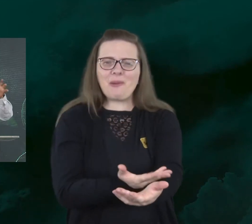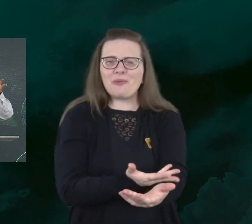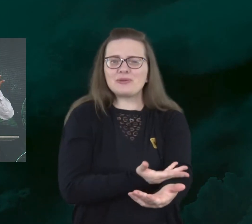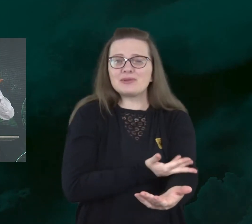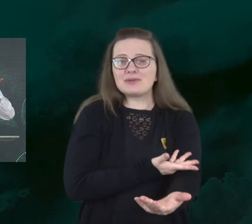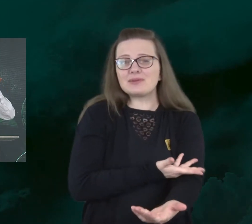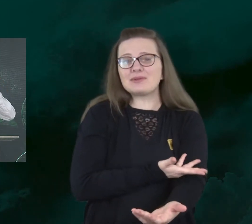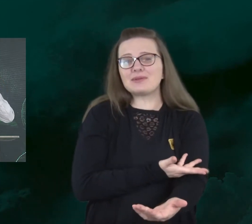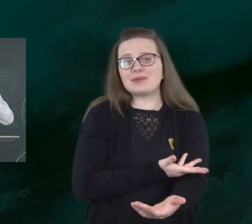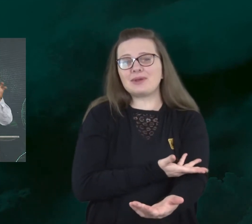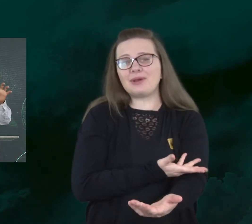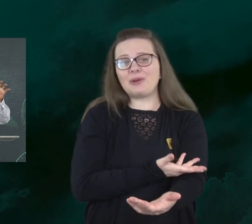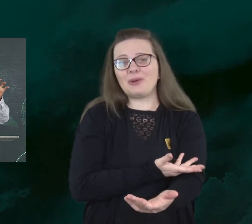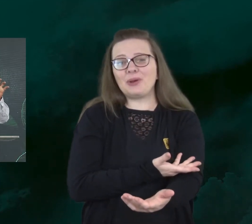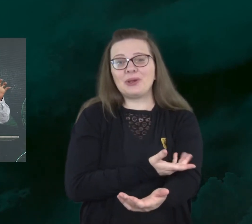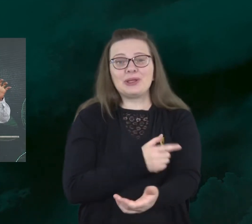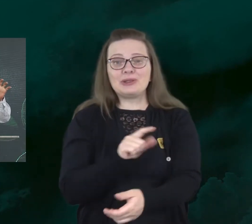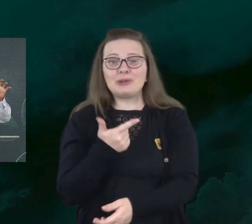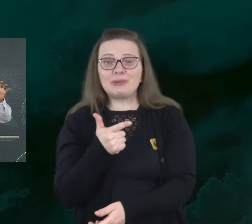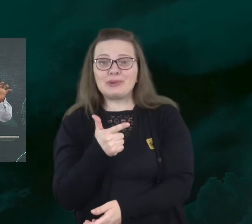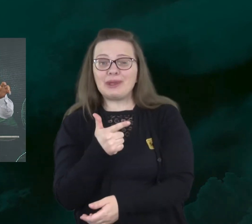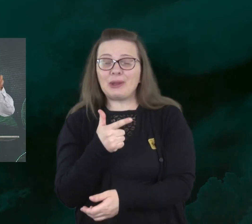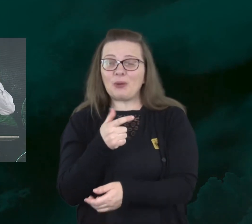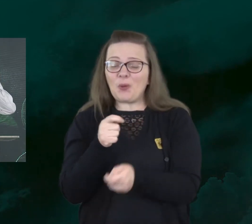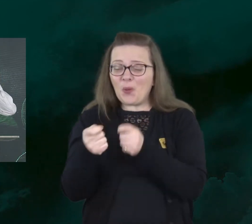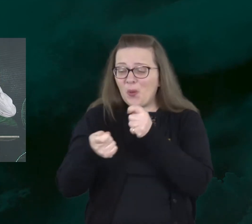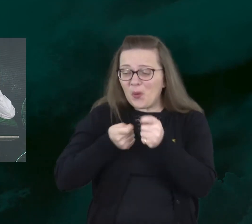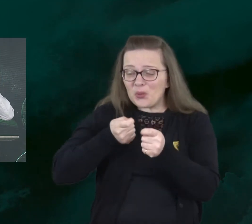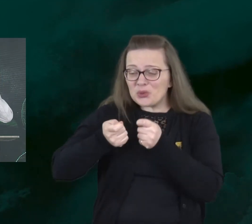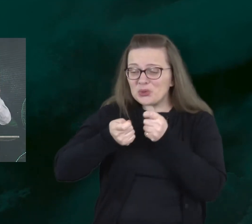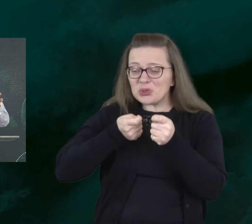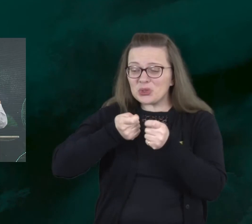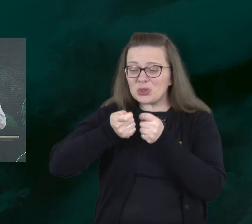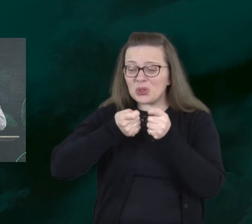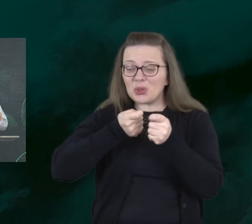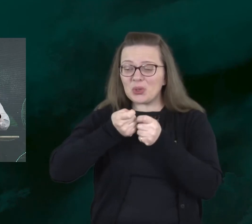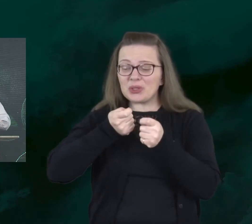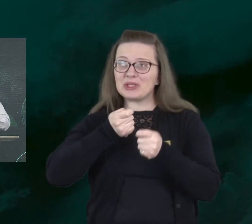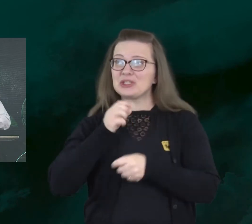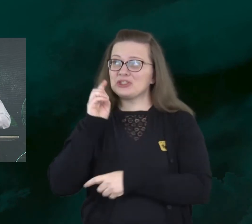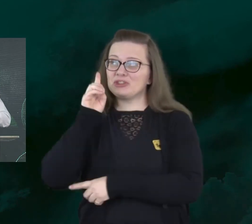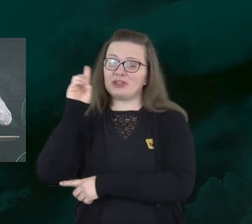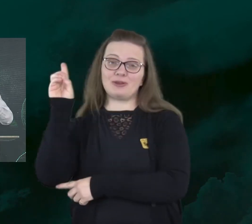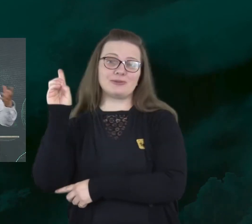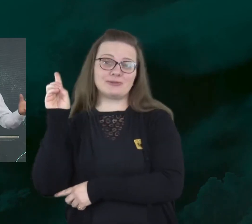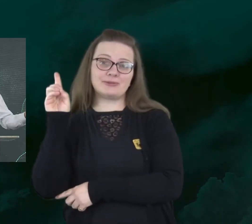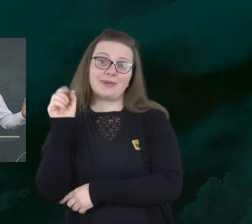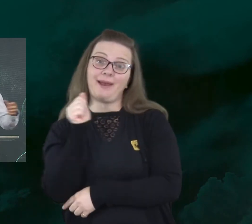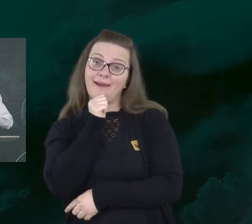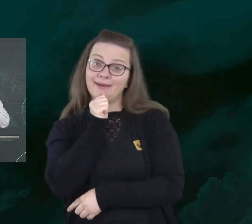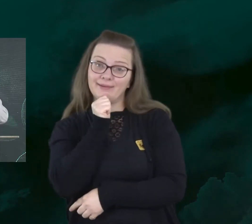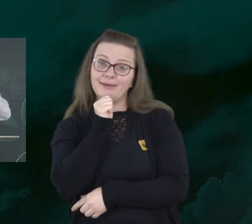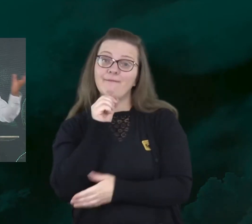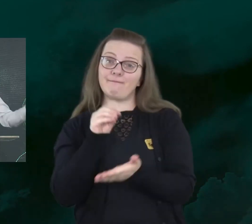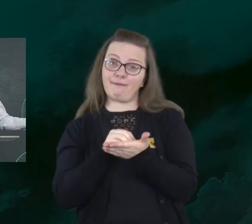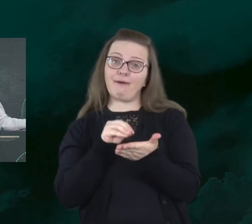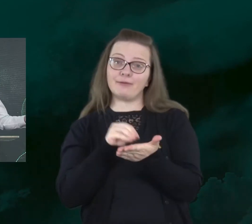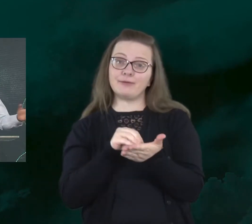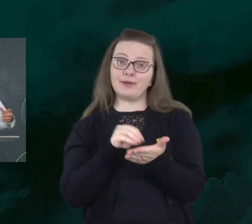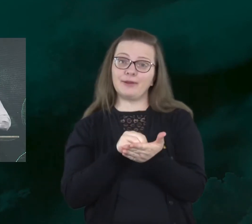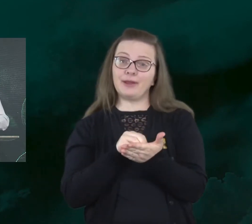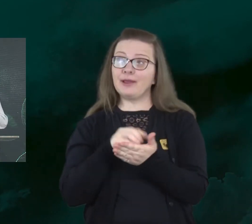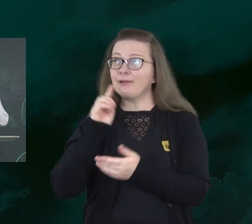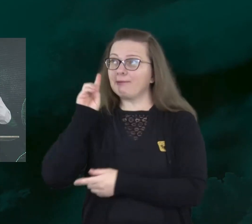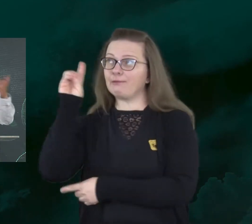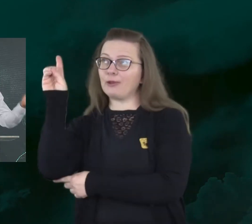está controlada por Cristo, não está sendo domada por Deus. A sua vontade, você tem muitas vontades,